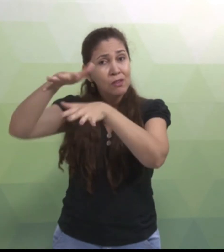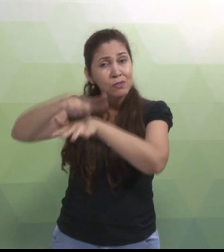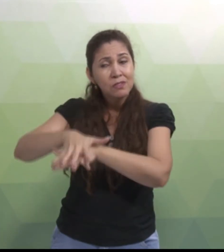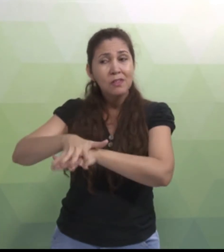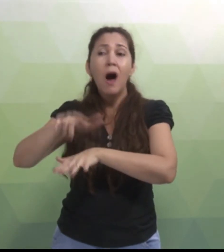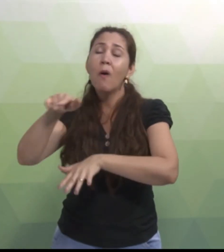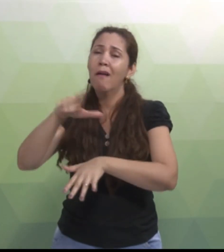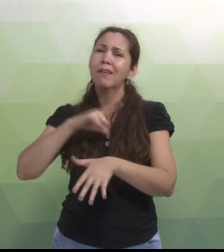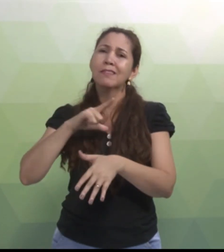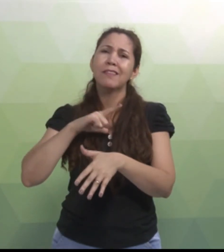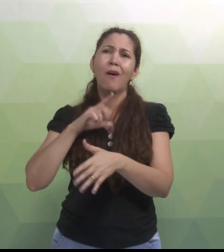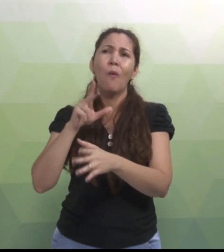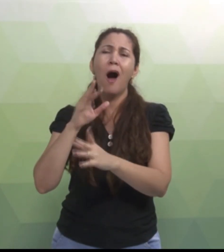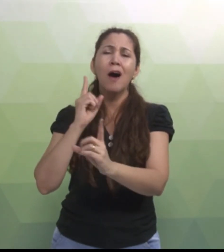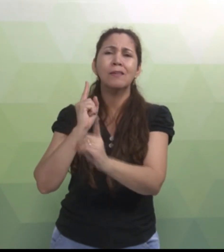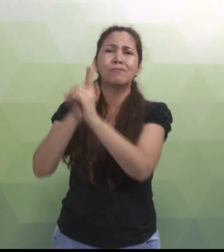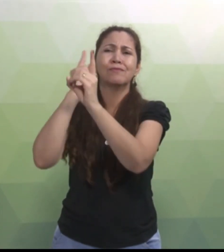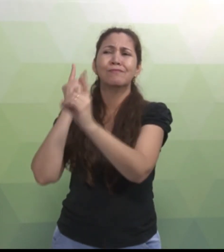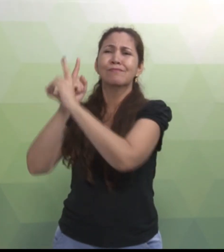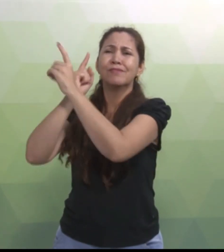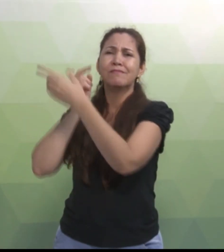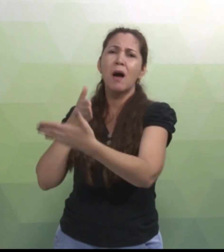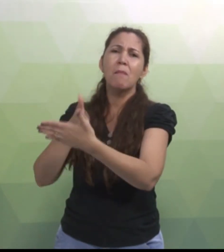inclusiva, ele encontra ali várias barreiras.